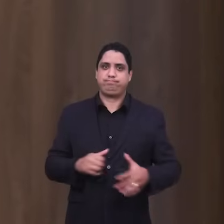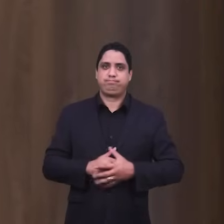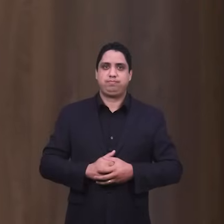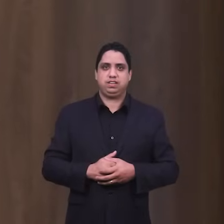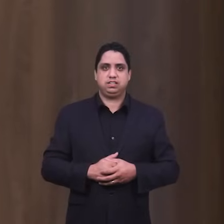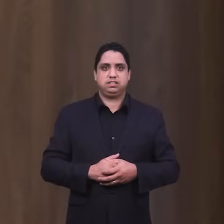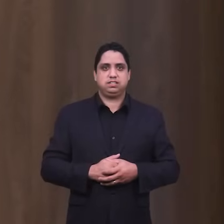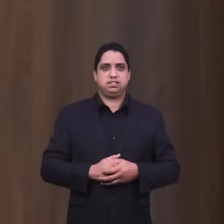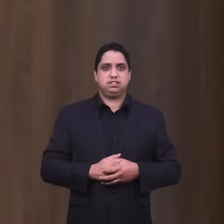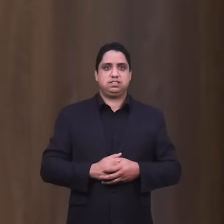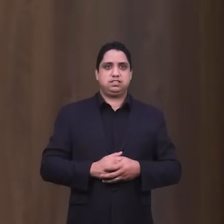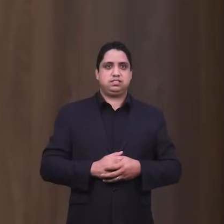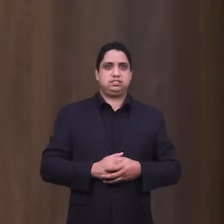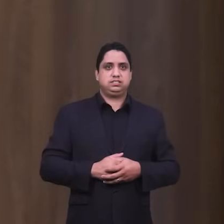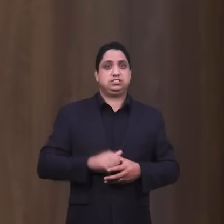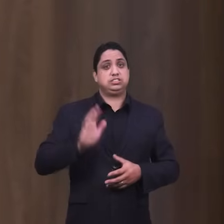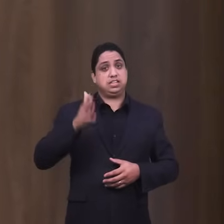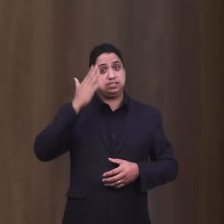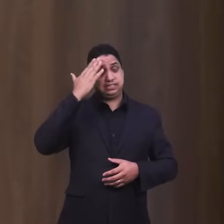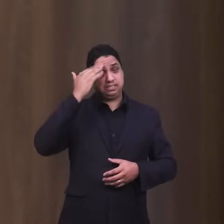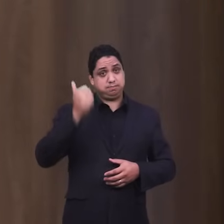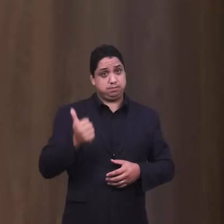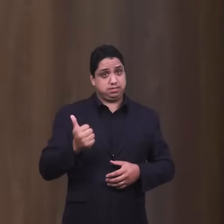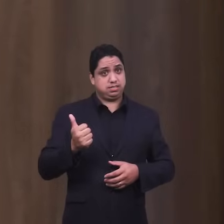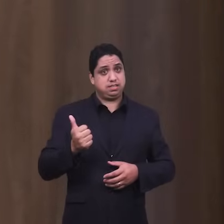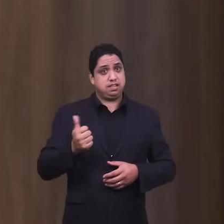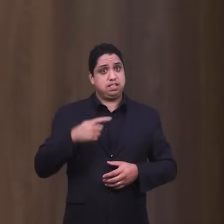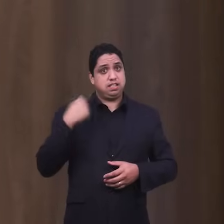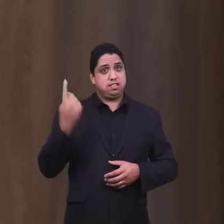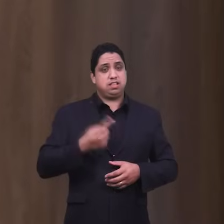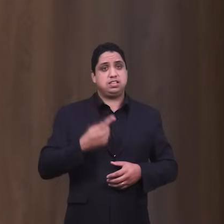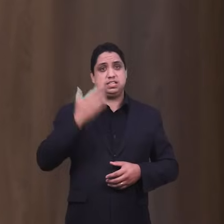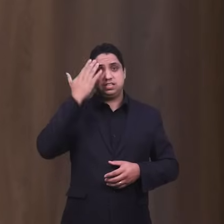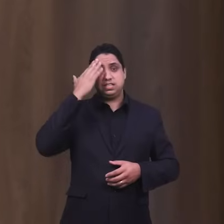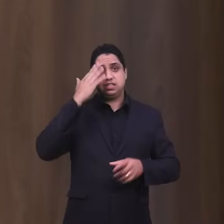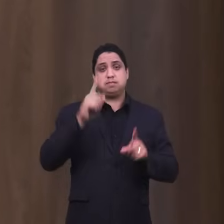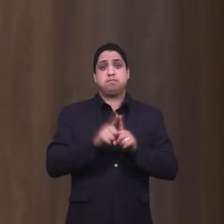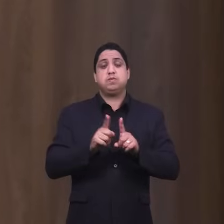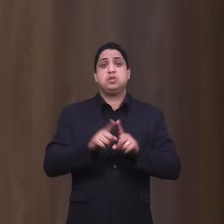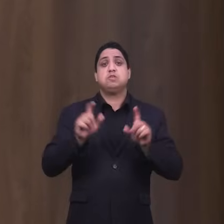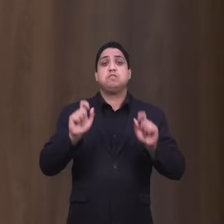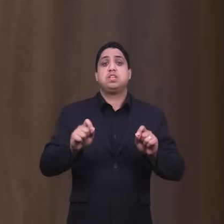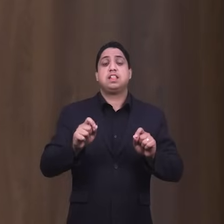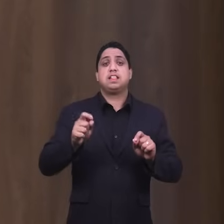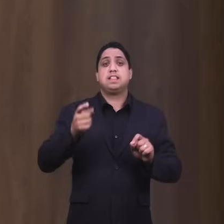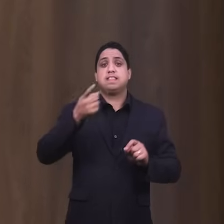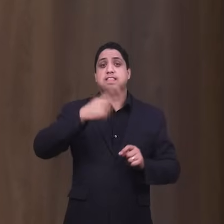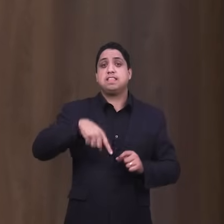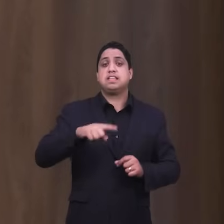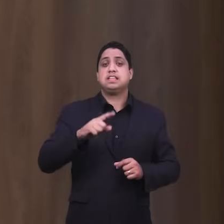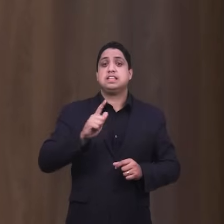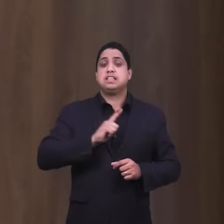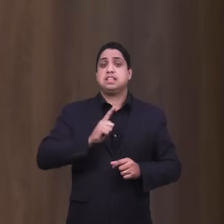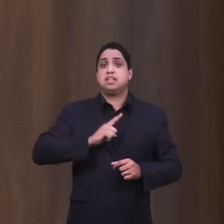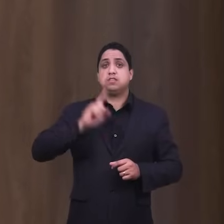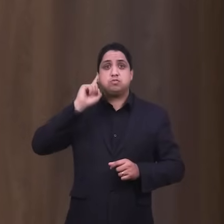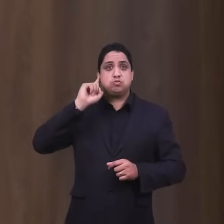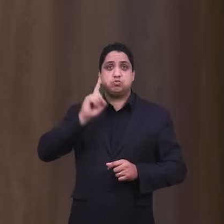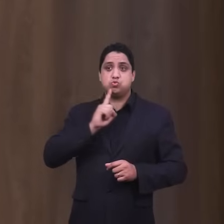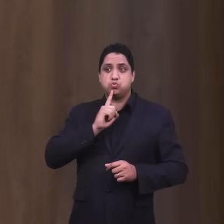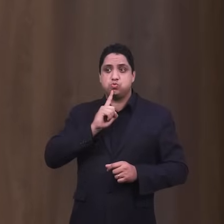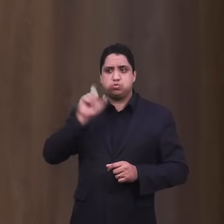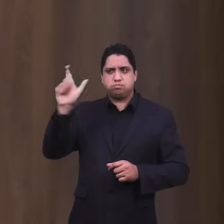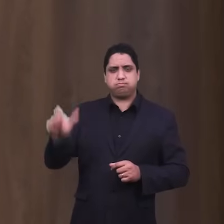diferente. Então, já sabido disso, nós vamos entender também que nós lidamos com o surdo.